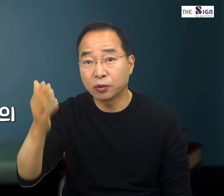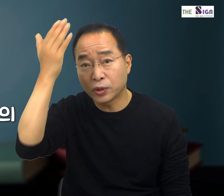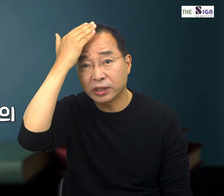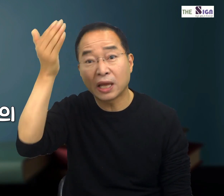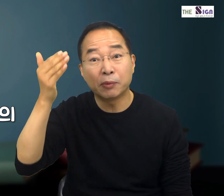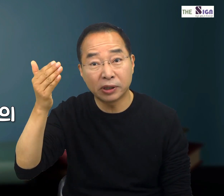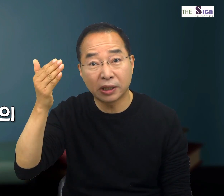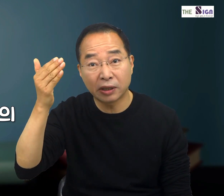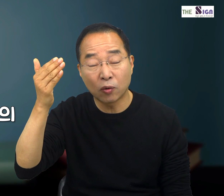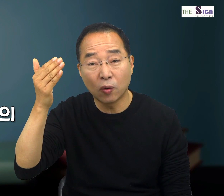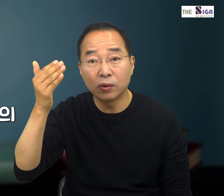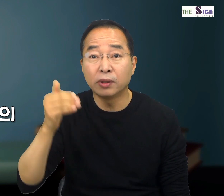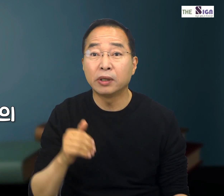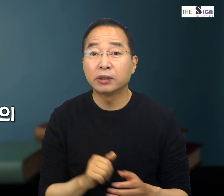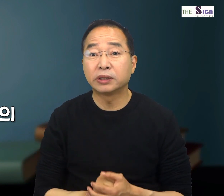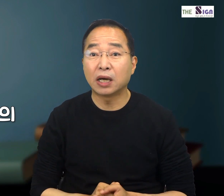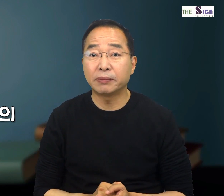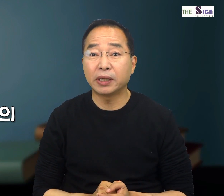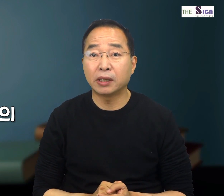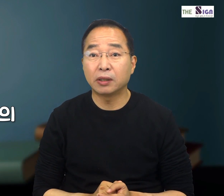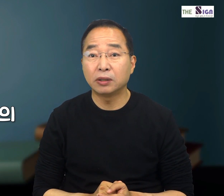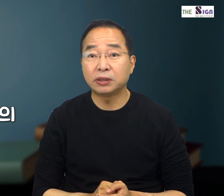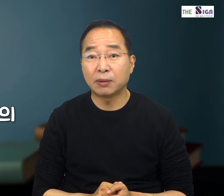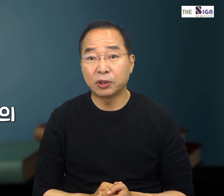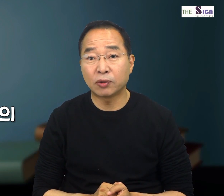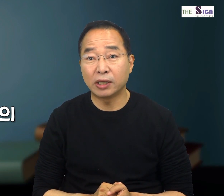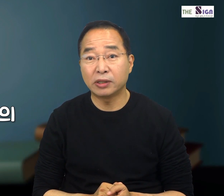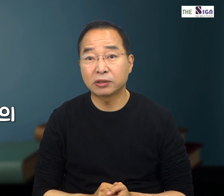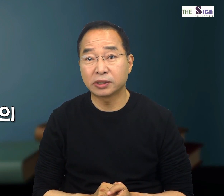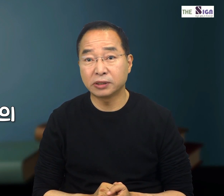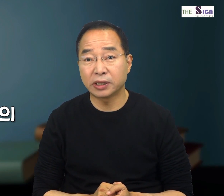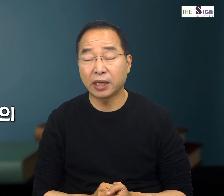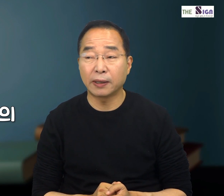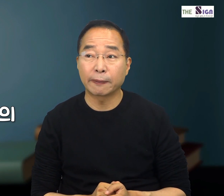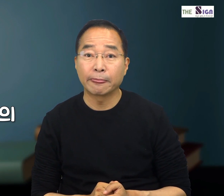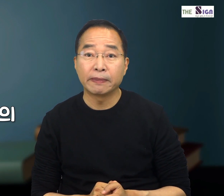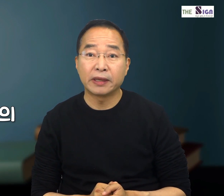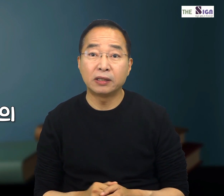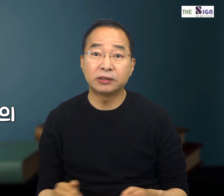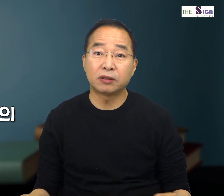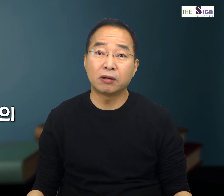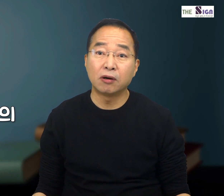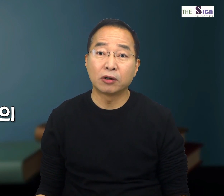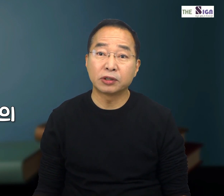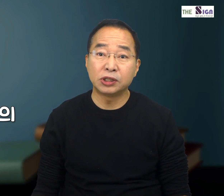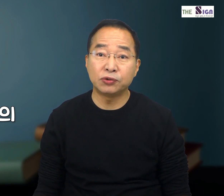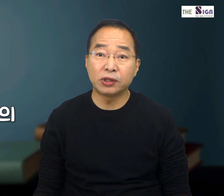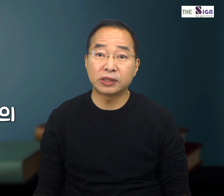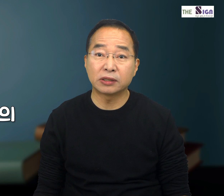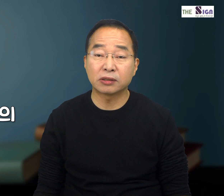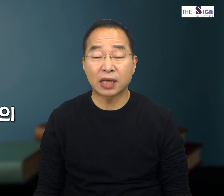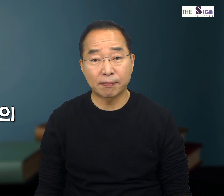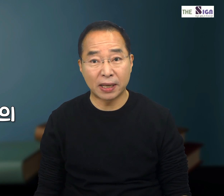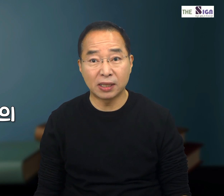이게 대머리가 되고, 그 다음에 이 대머리 관련해서 쓰는 게, 예를 들어 어떤 시위 현장에서 삭발을